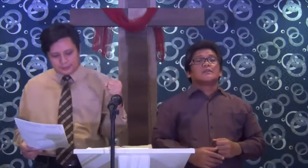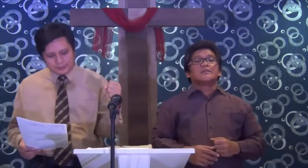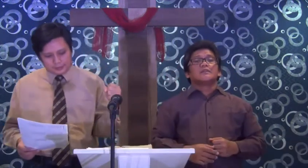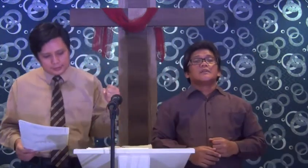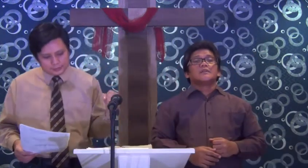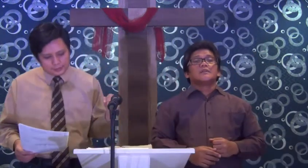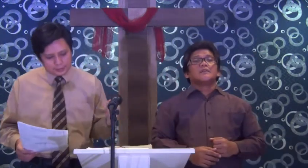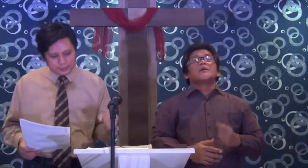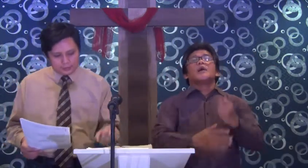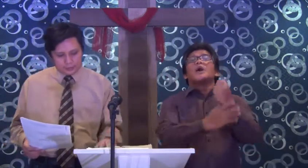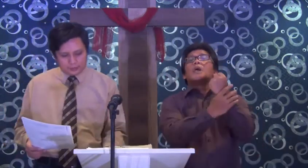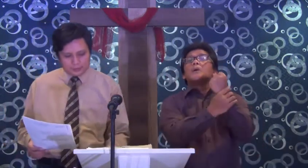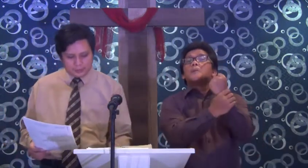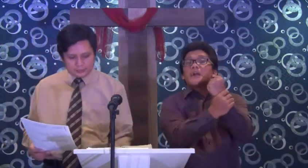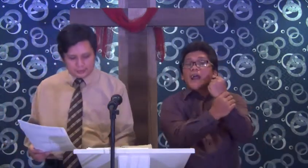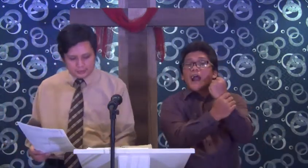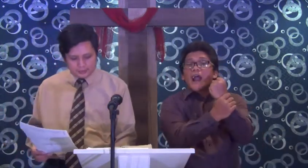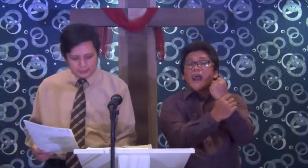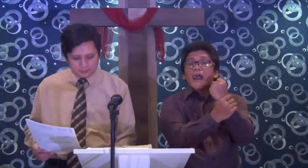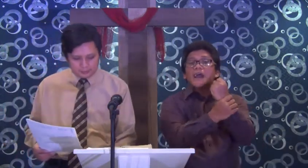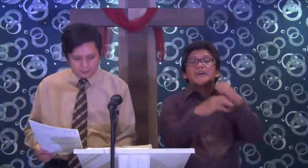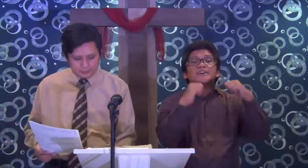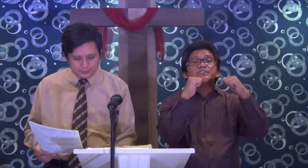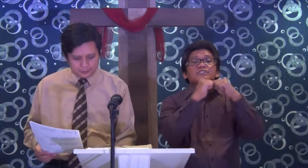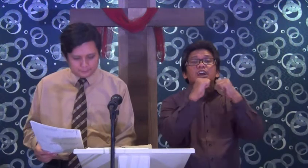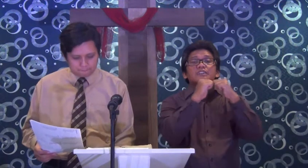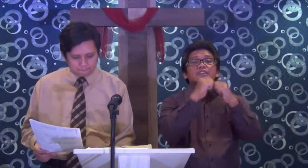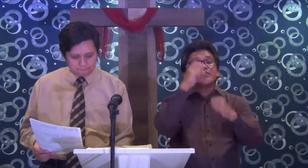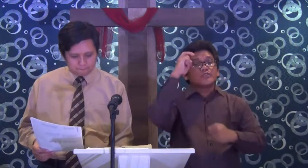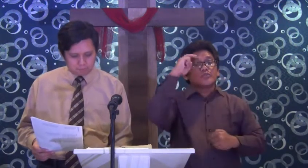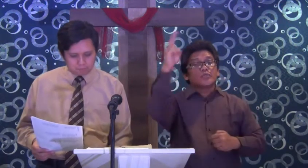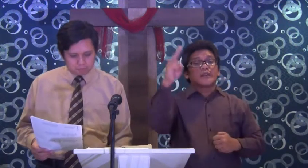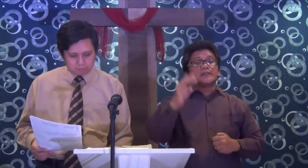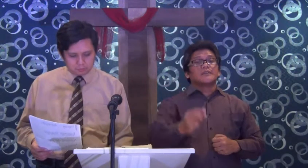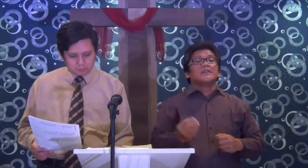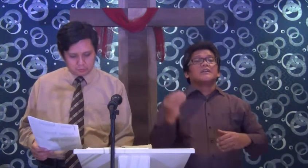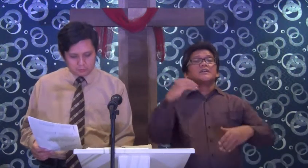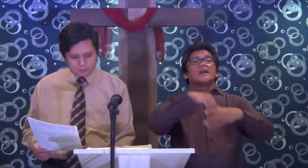berpegang pada janji-janjinya yang luar biasa di dalam kehidupan kita.